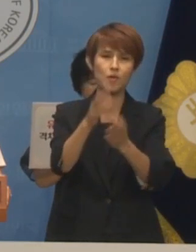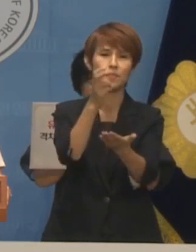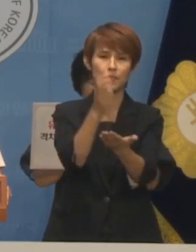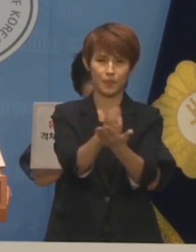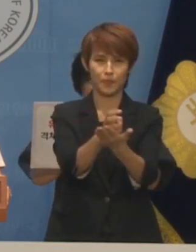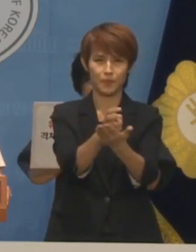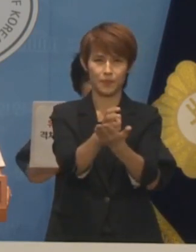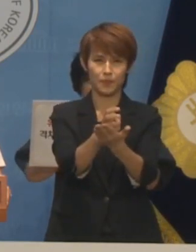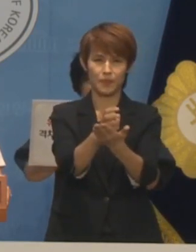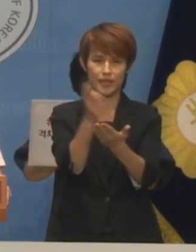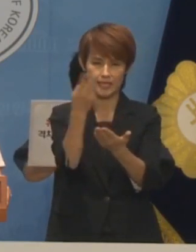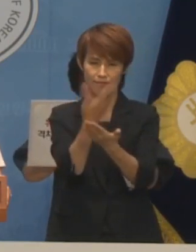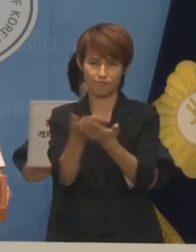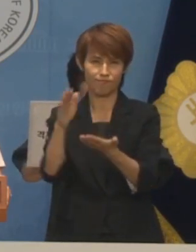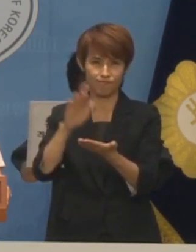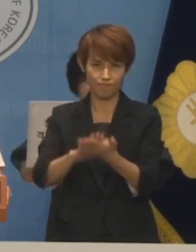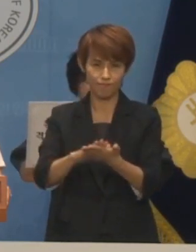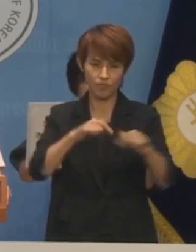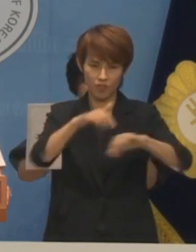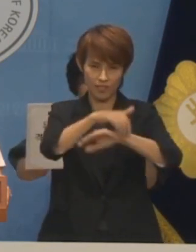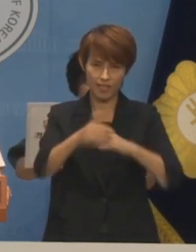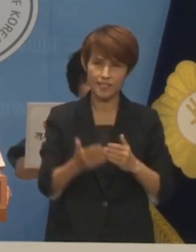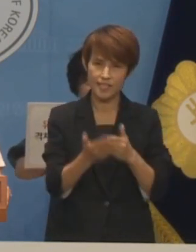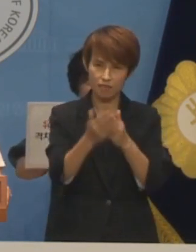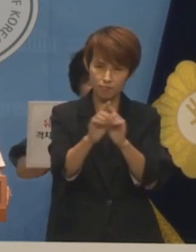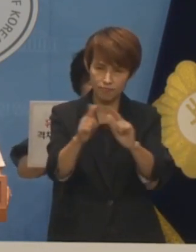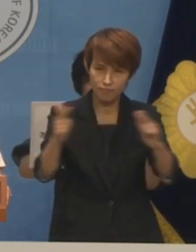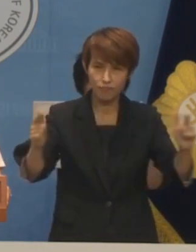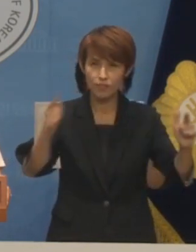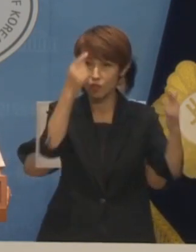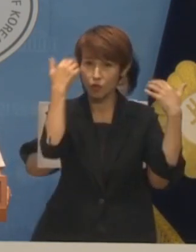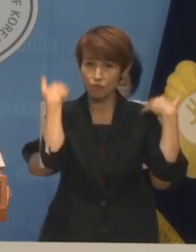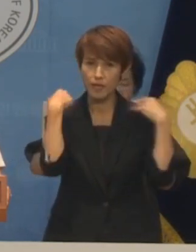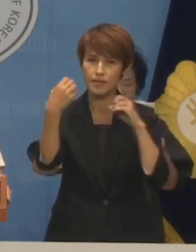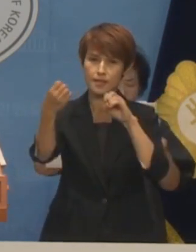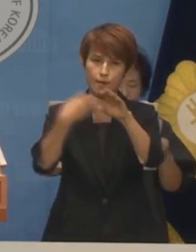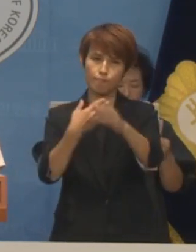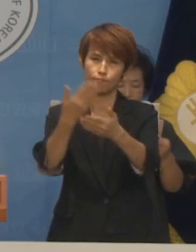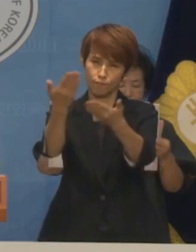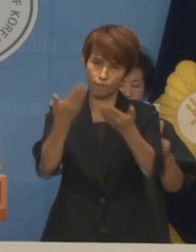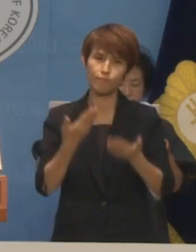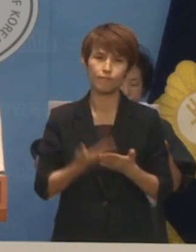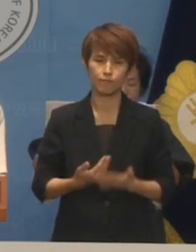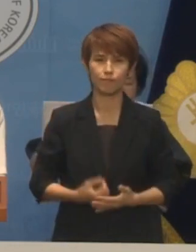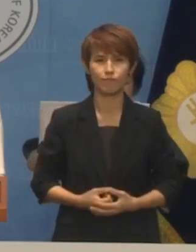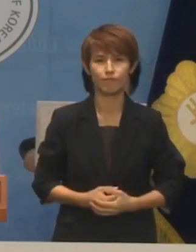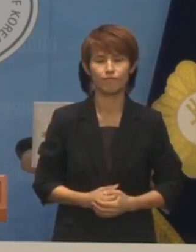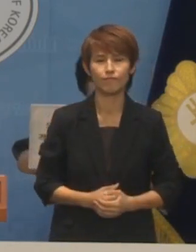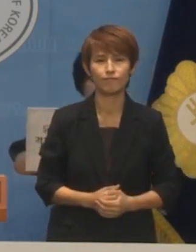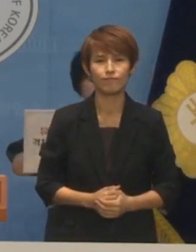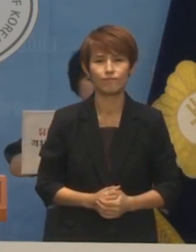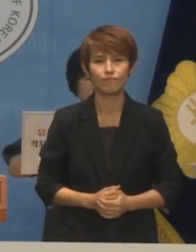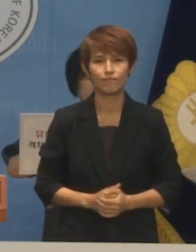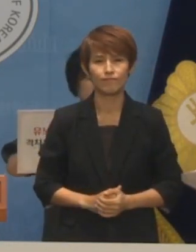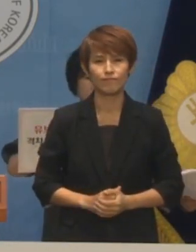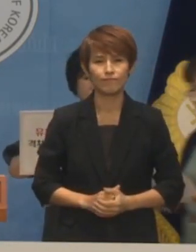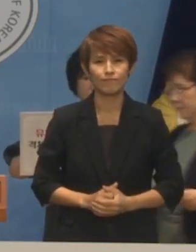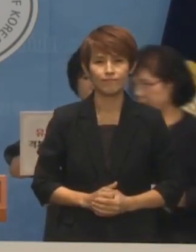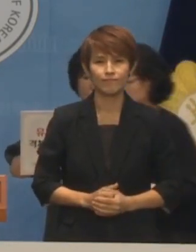법령 재개정 및 정책 제안 등 정부의 구체적인 답변을 원한다.